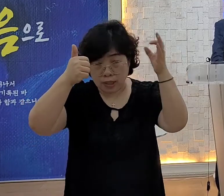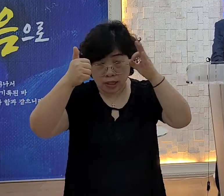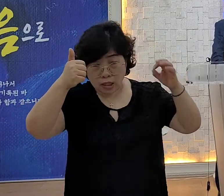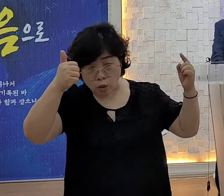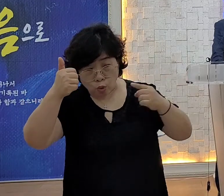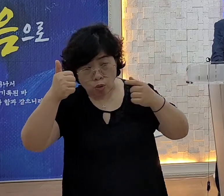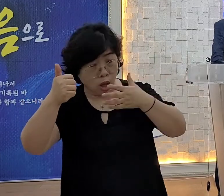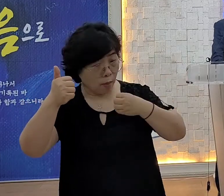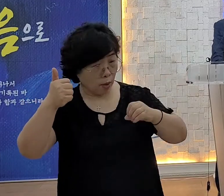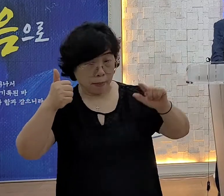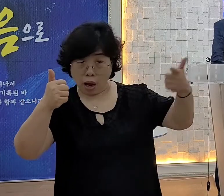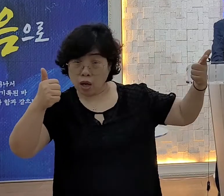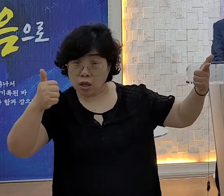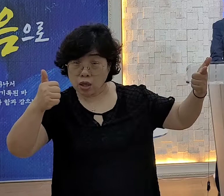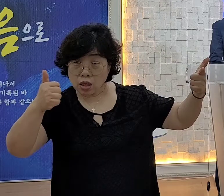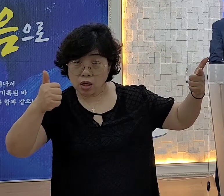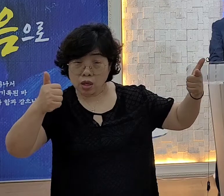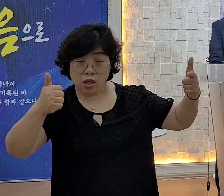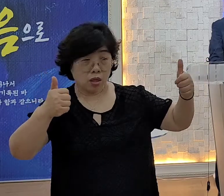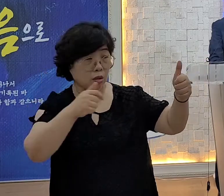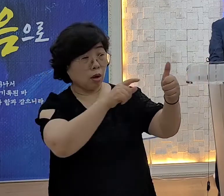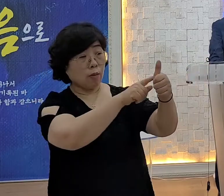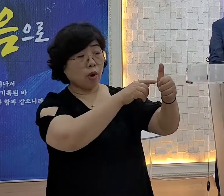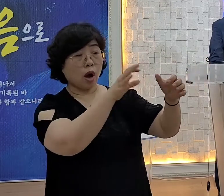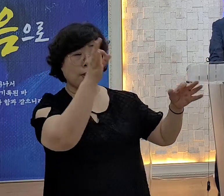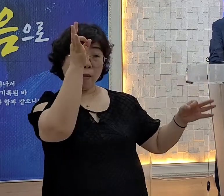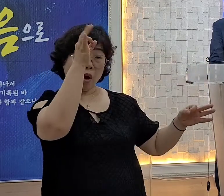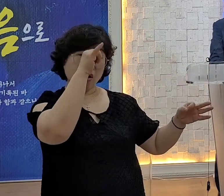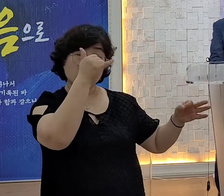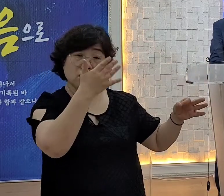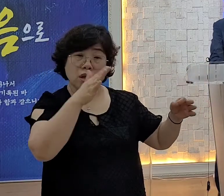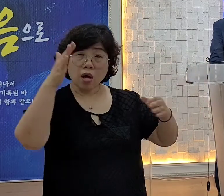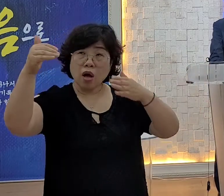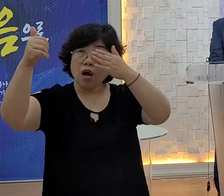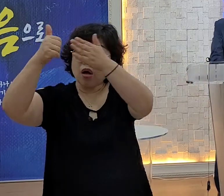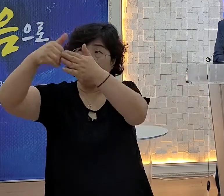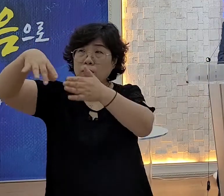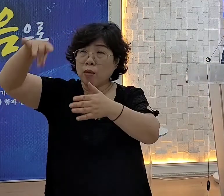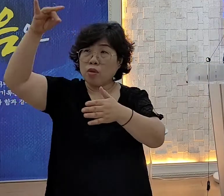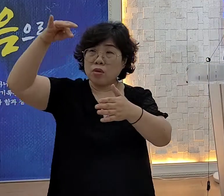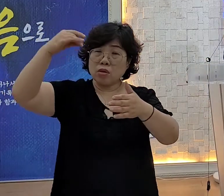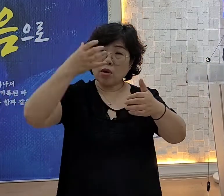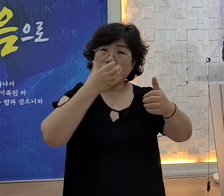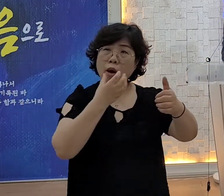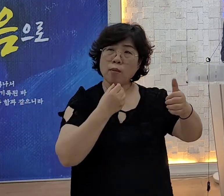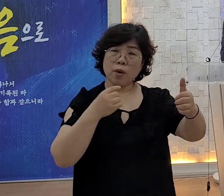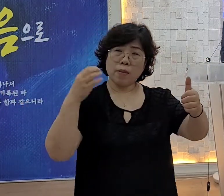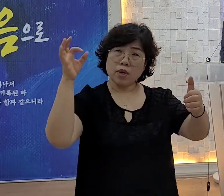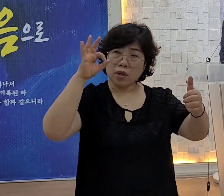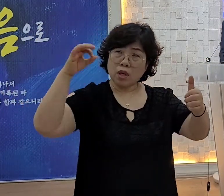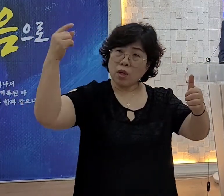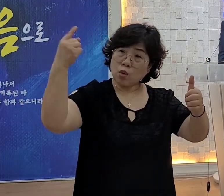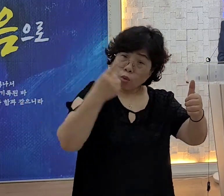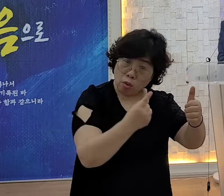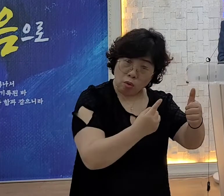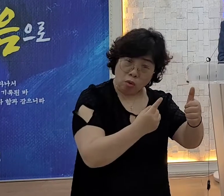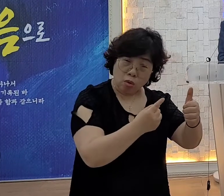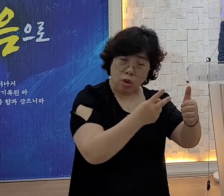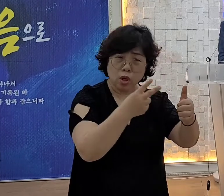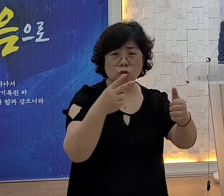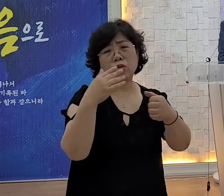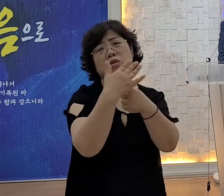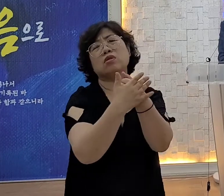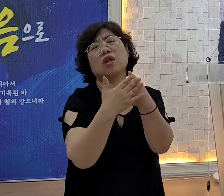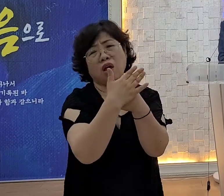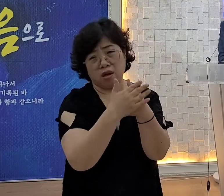먼저 찾아오셨다. 그걸 뭐라고 합니까? 은혜라고 합니다. 은혜. 하나님이 우리에게 다가오신 게 은혜.